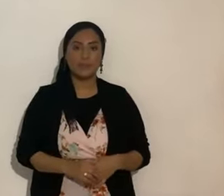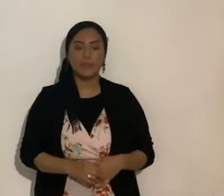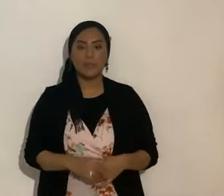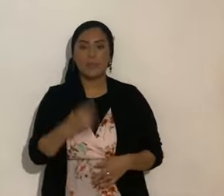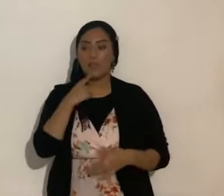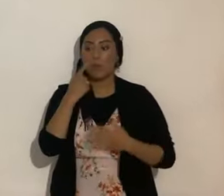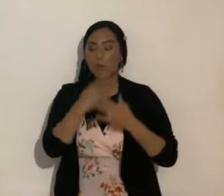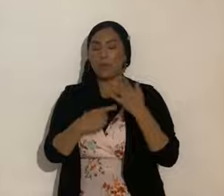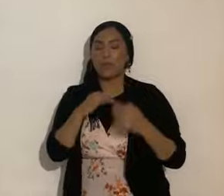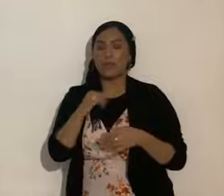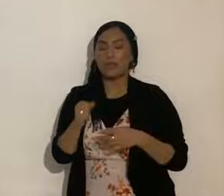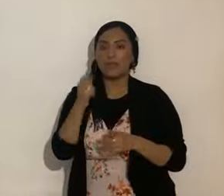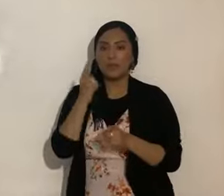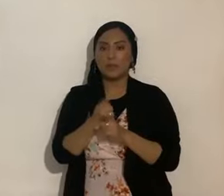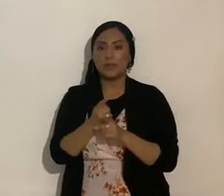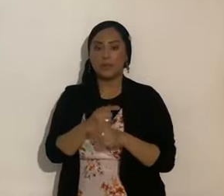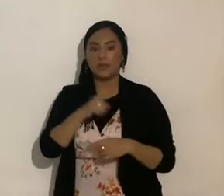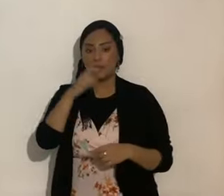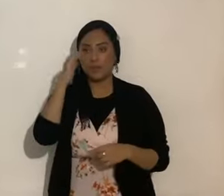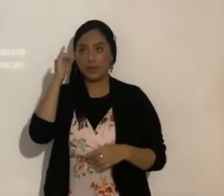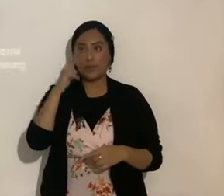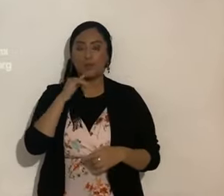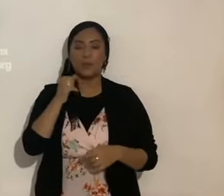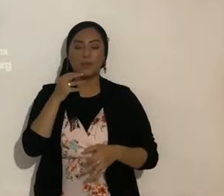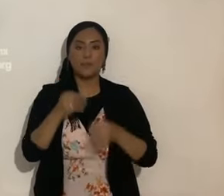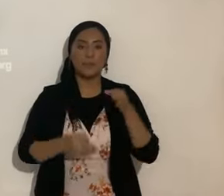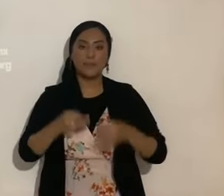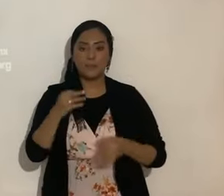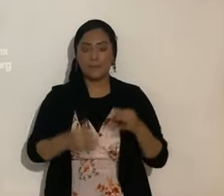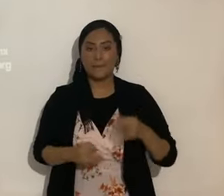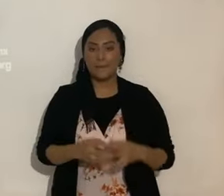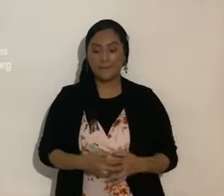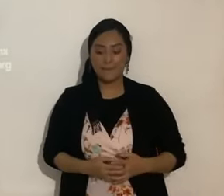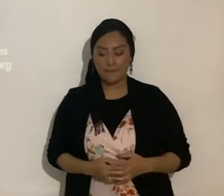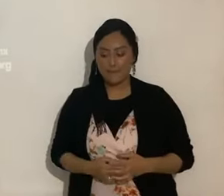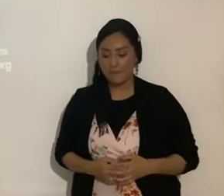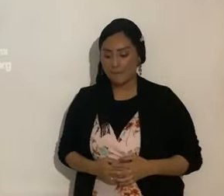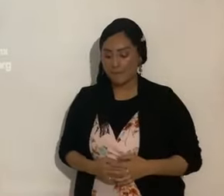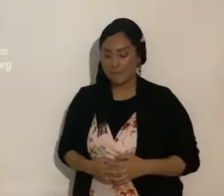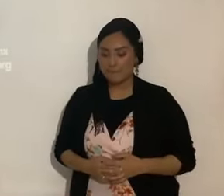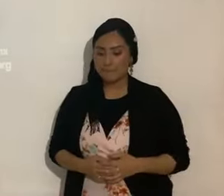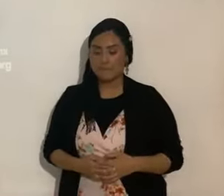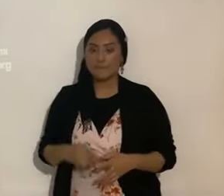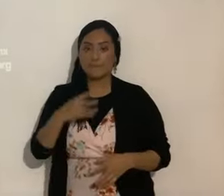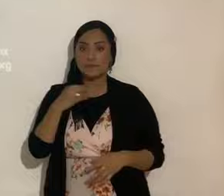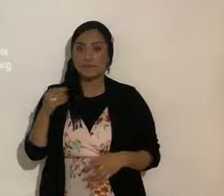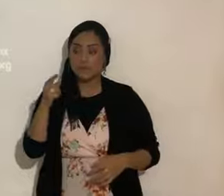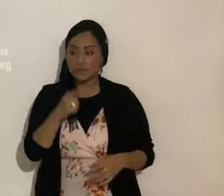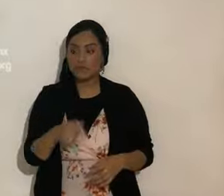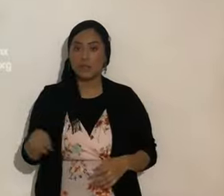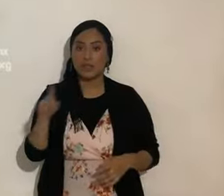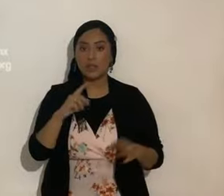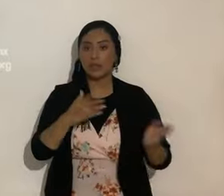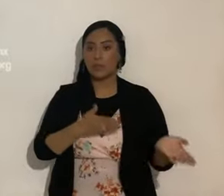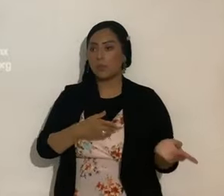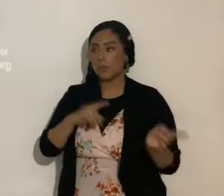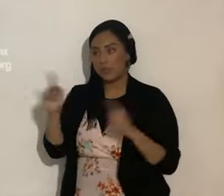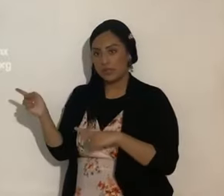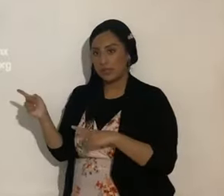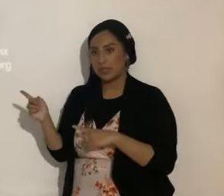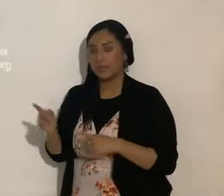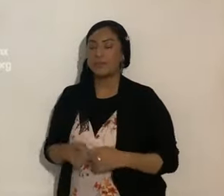sea justo. Porque Yahweh es justicia y Él es el Padre Eterno. Bueno, y ellos fueron a trabajar